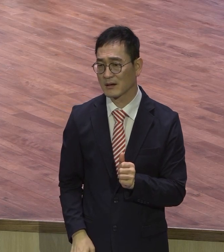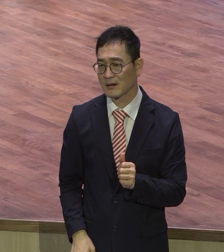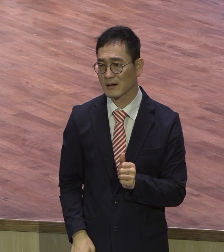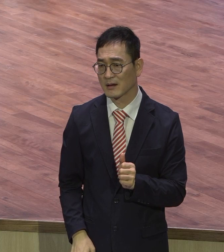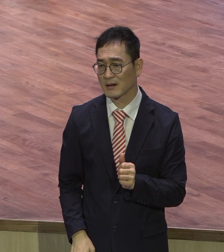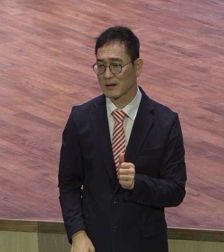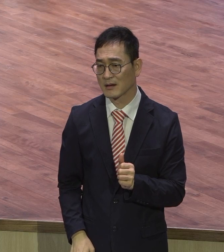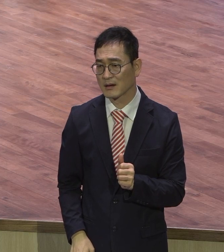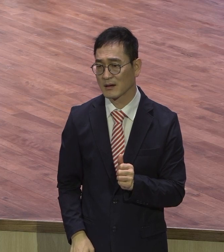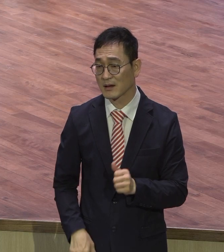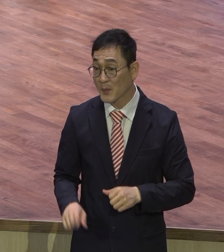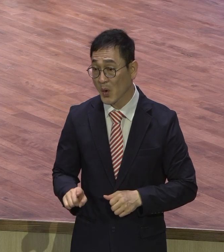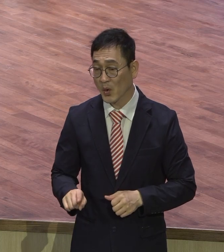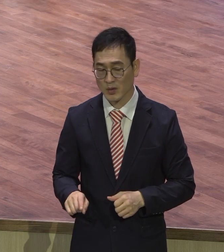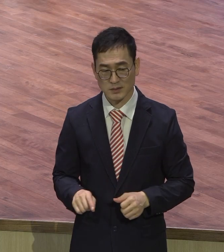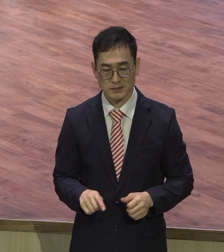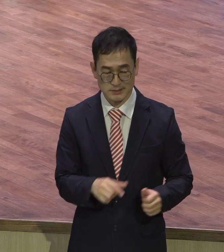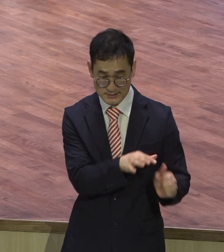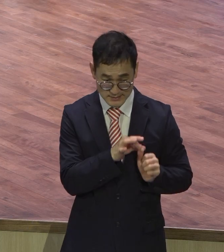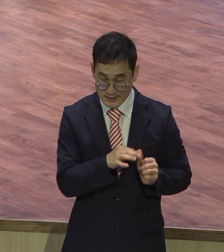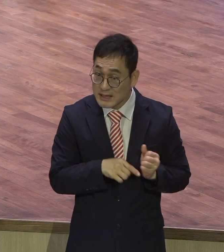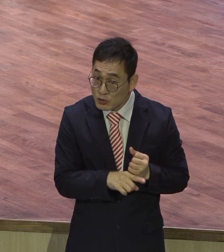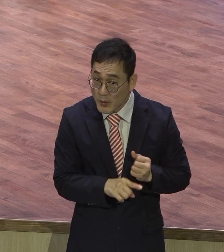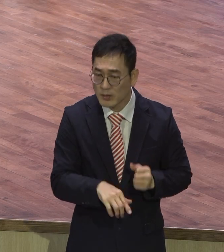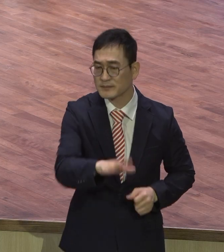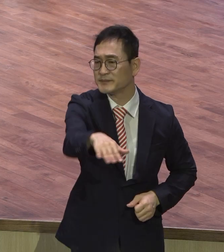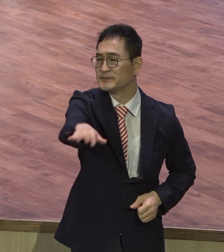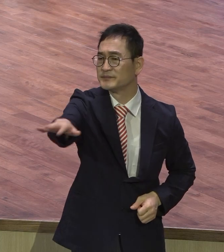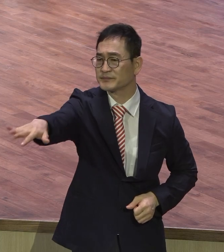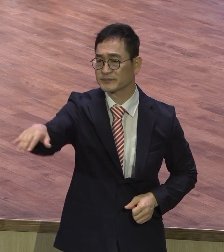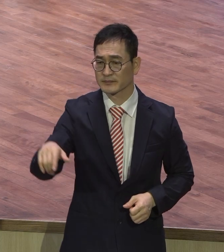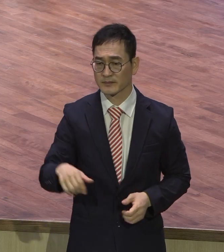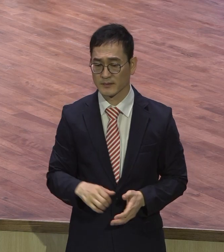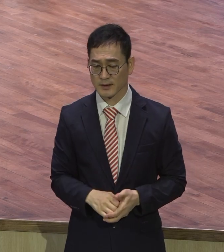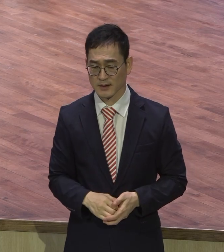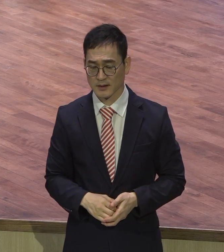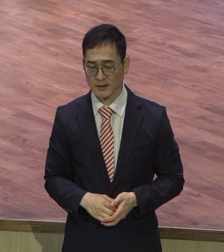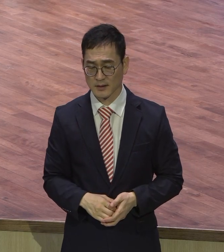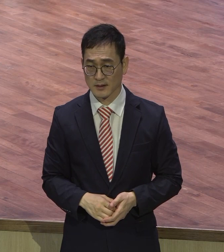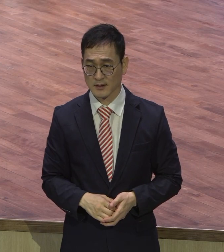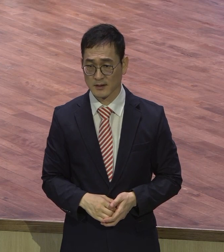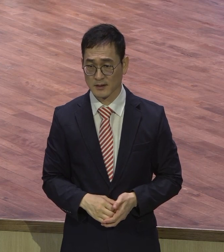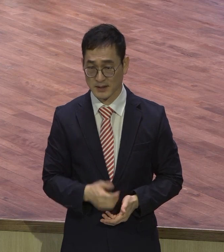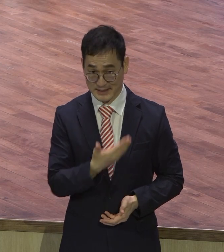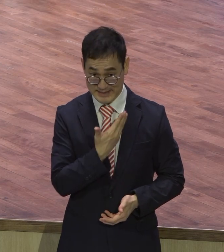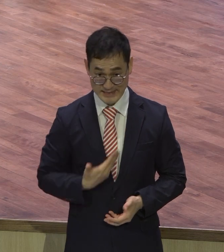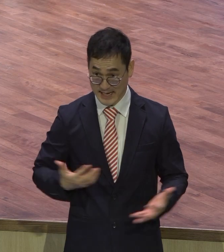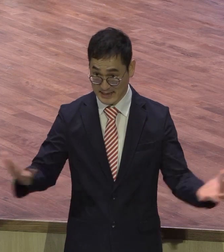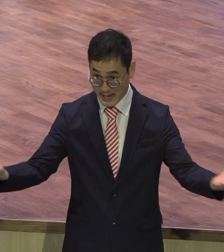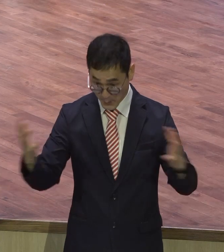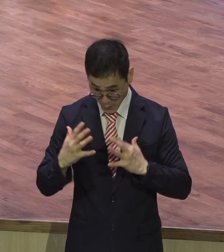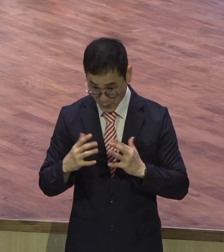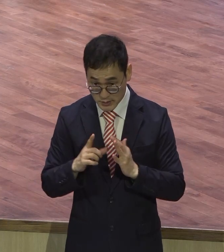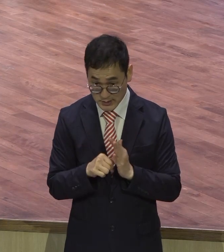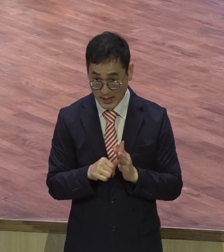무슨 말입니까? 너희들 모든 편견 내 제자로 따르냐. 그러면 너희 편견 선입견 다 깨어라.